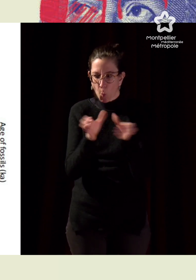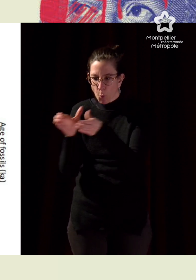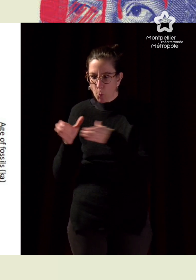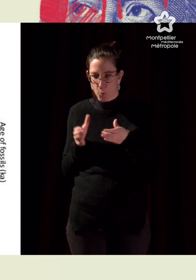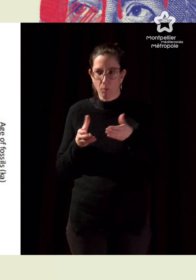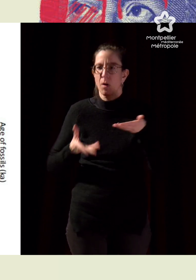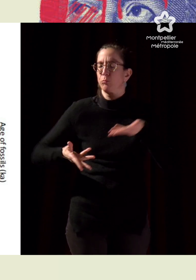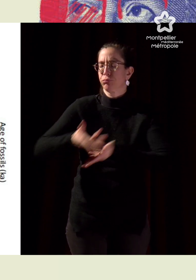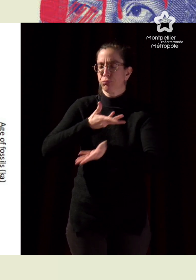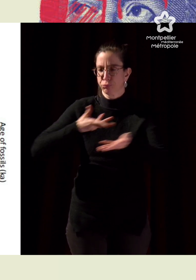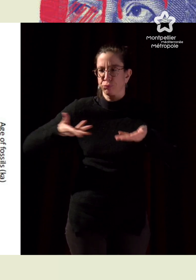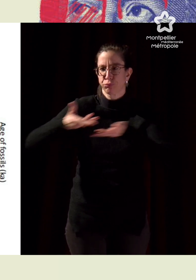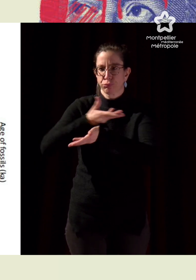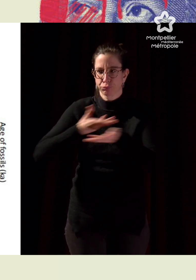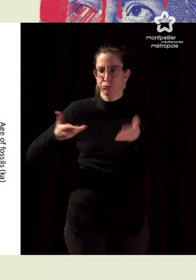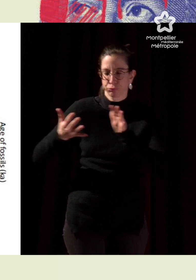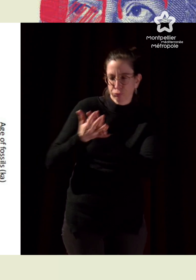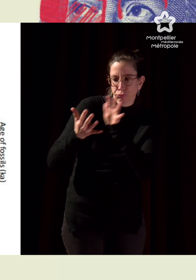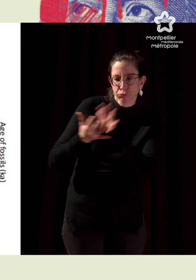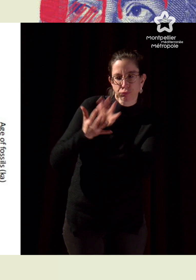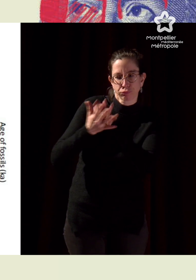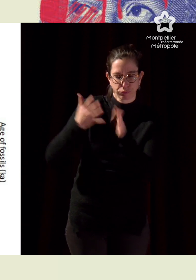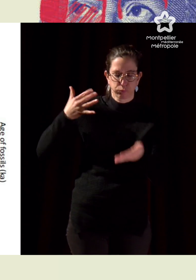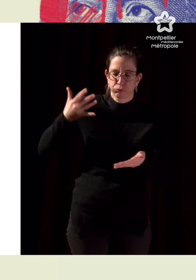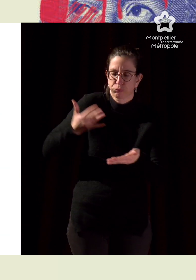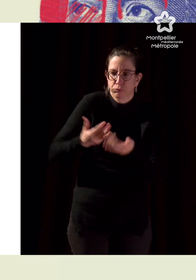donc plusieurs centaines de milliers d'années.